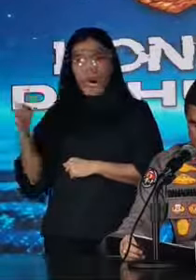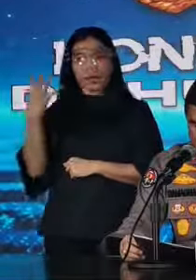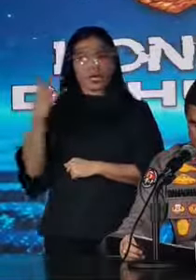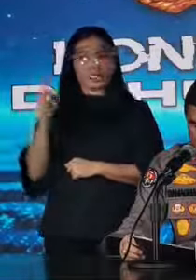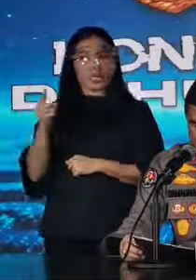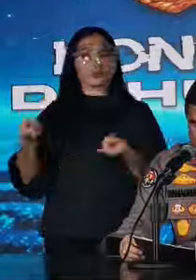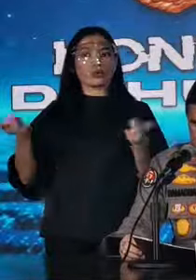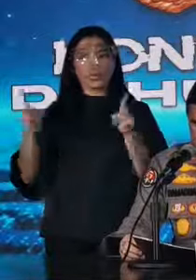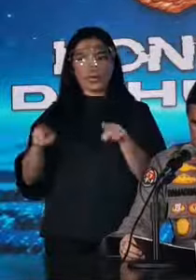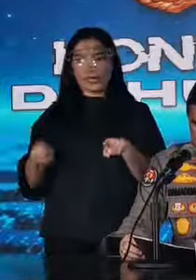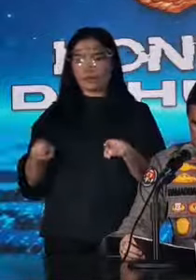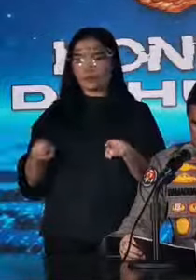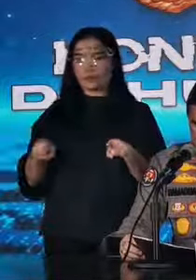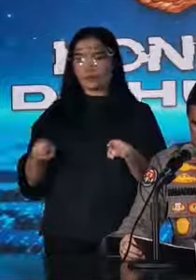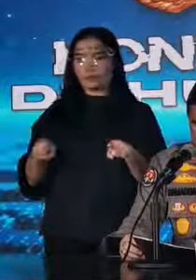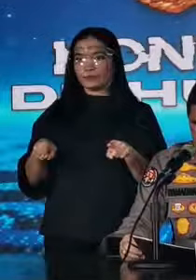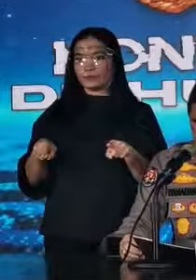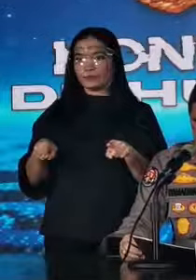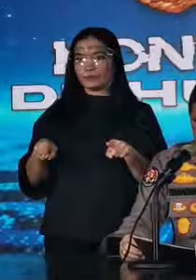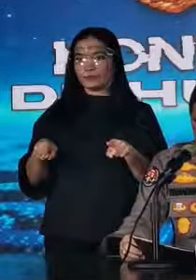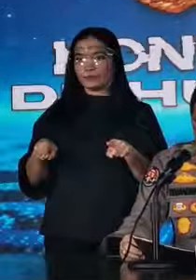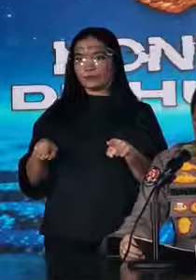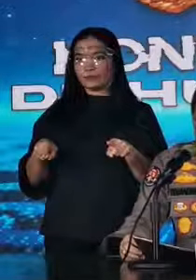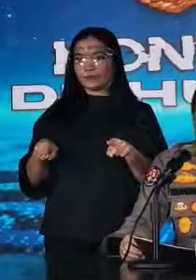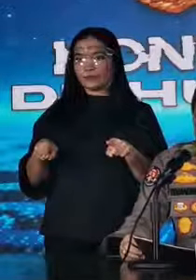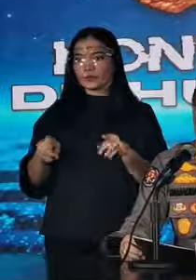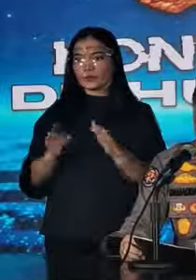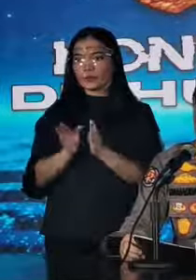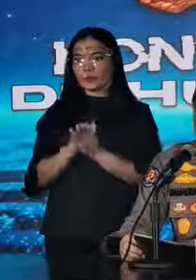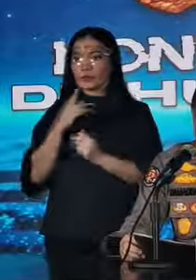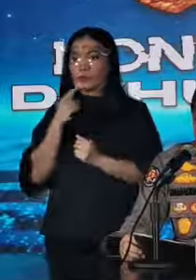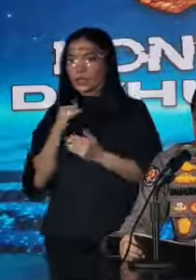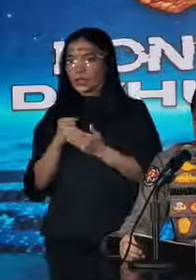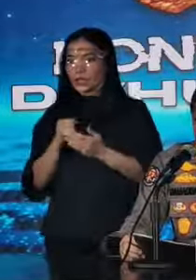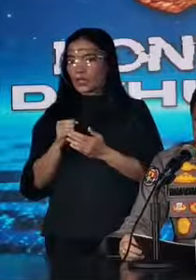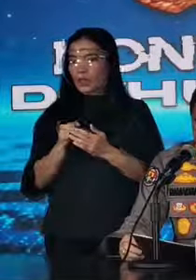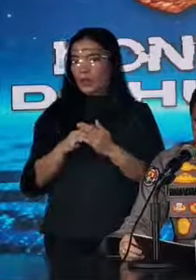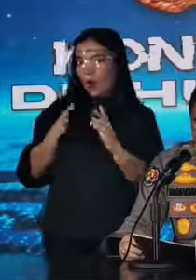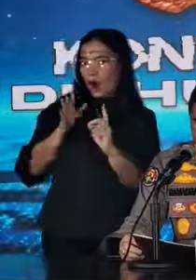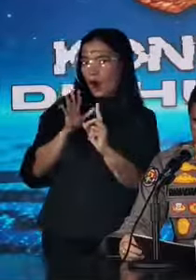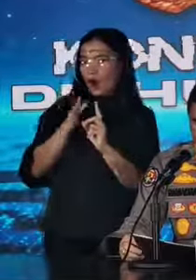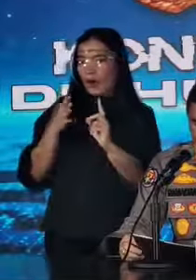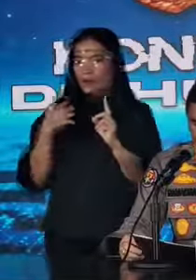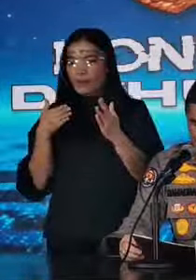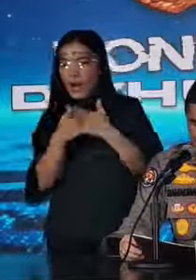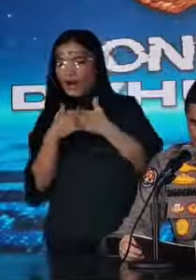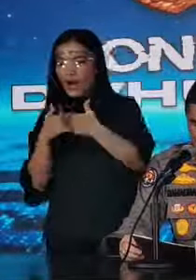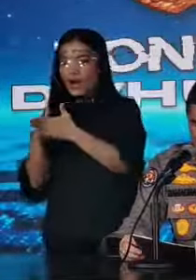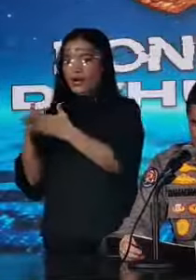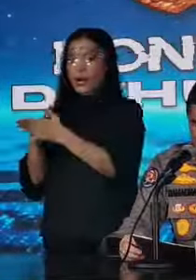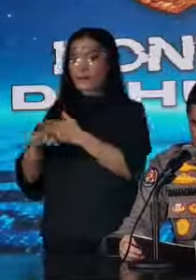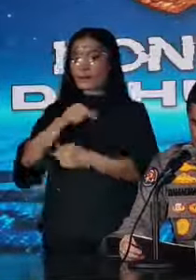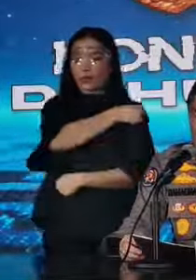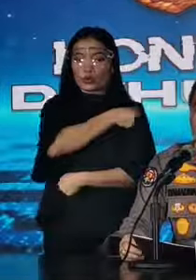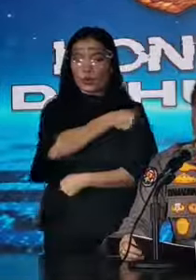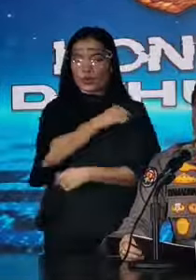satu kejadian yaitu penghadangan petugas penjemput pasien